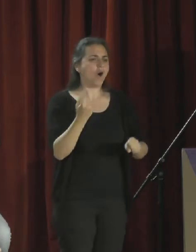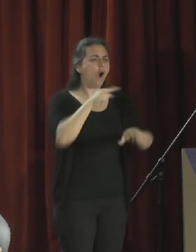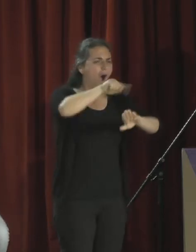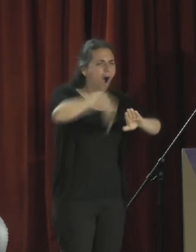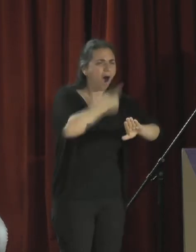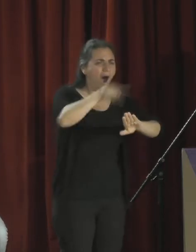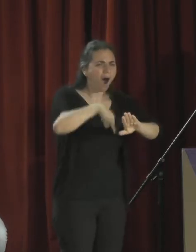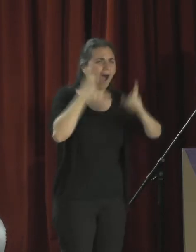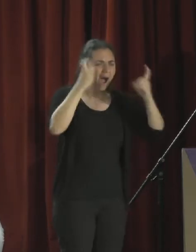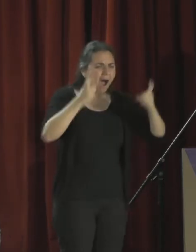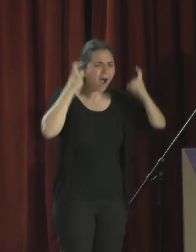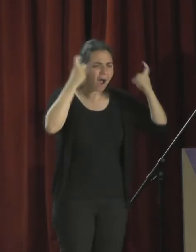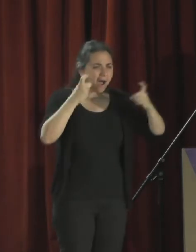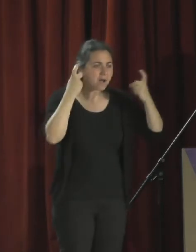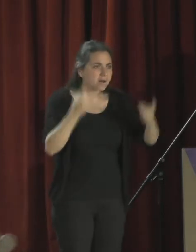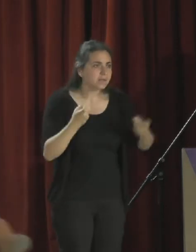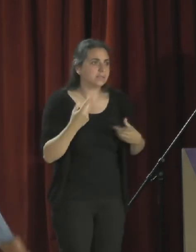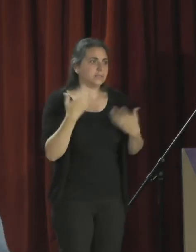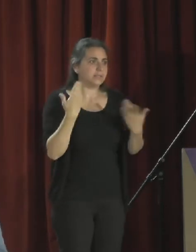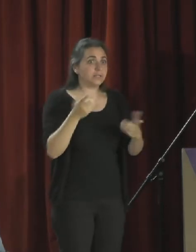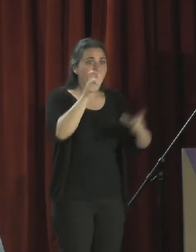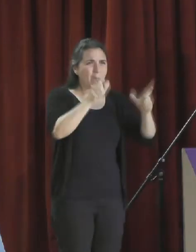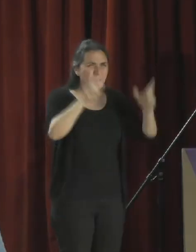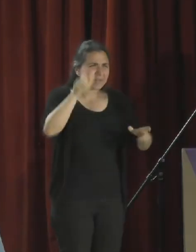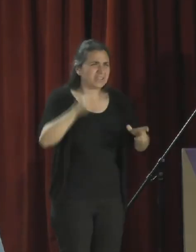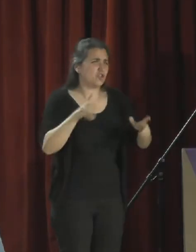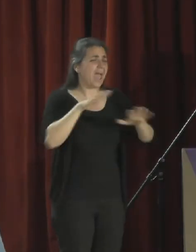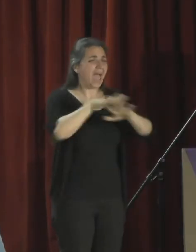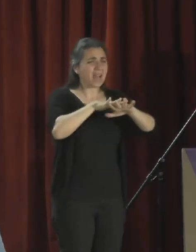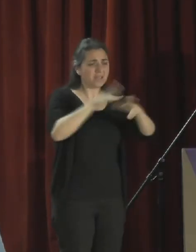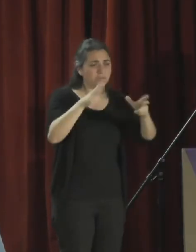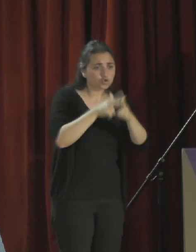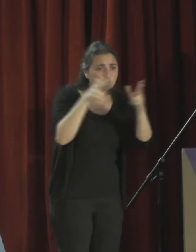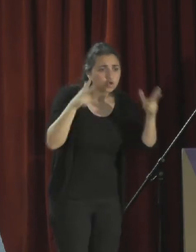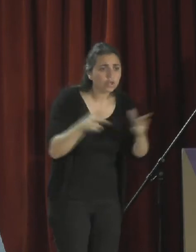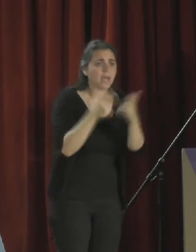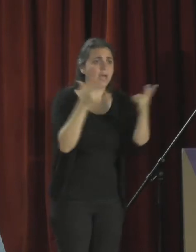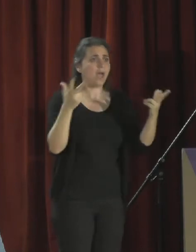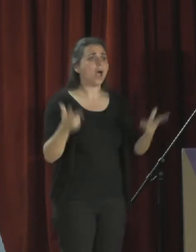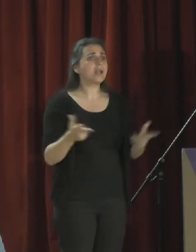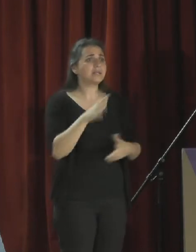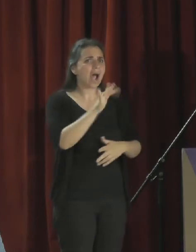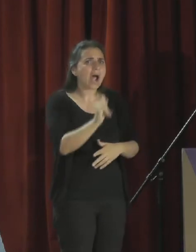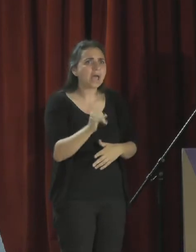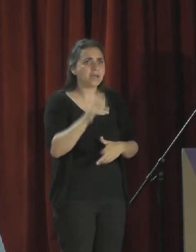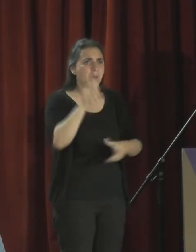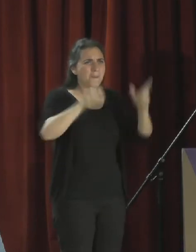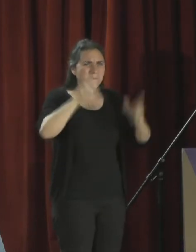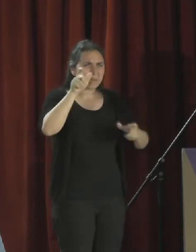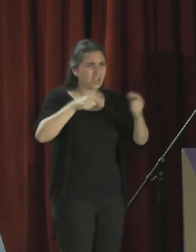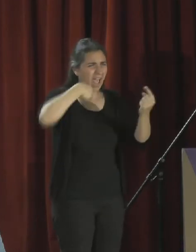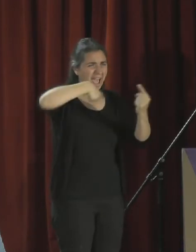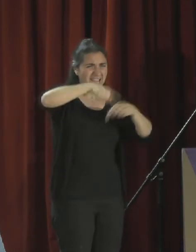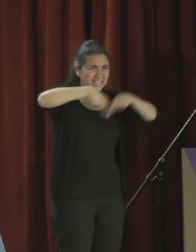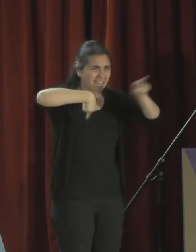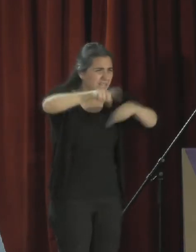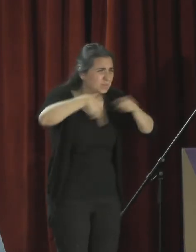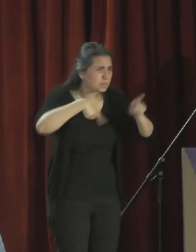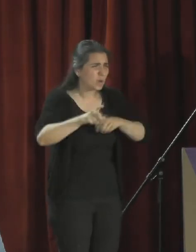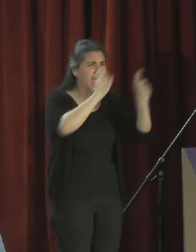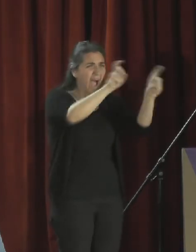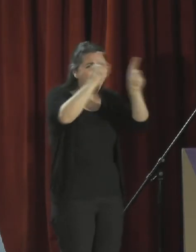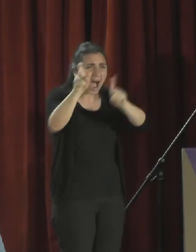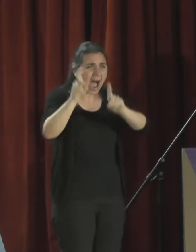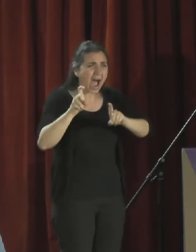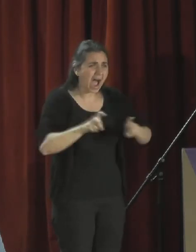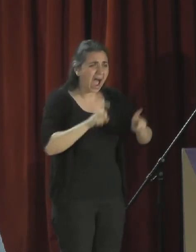de esforzo, con xente que atende as redes sociais, que fai miles de kilómetros para chegar a cada punto da